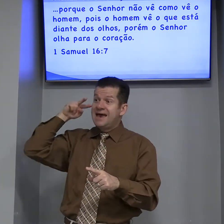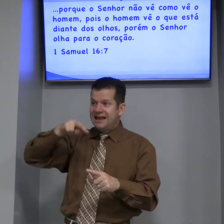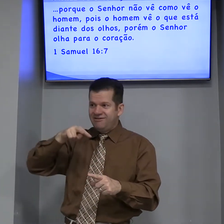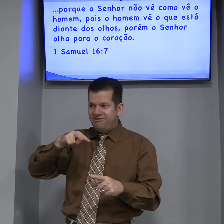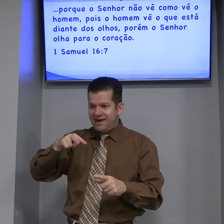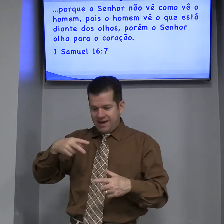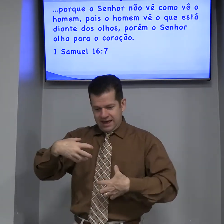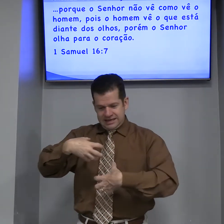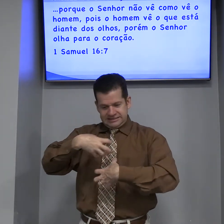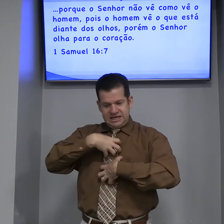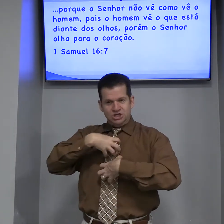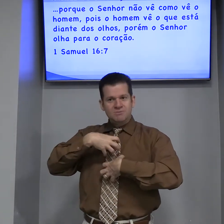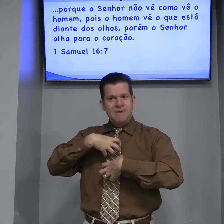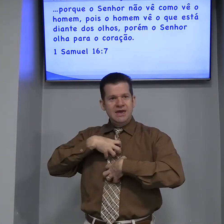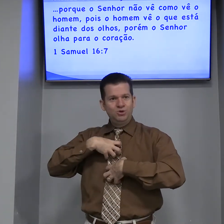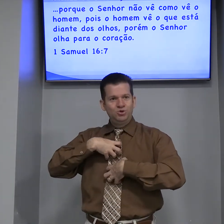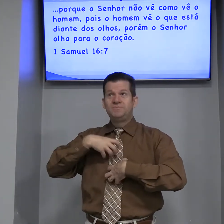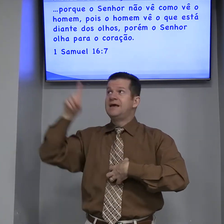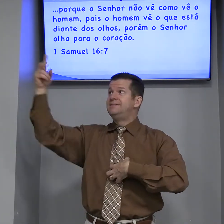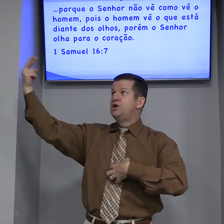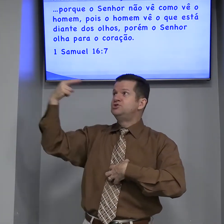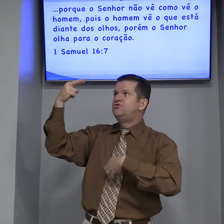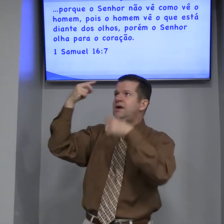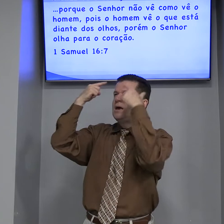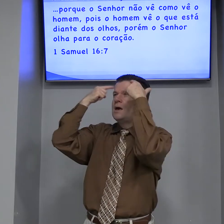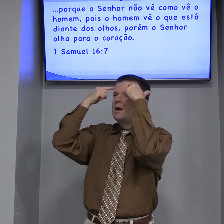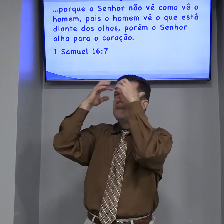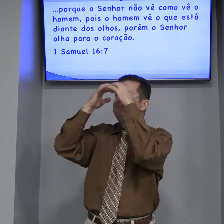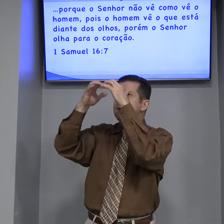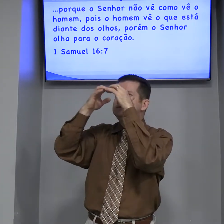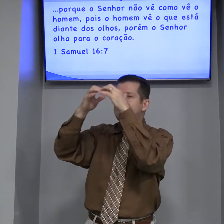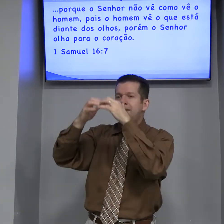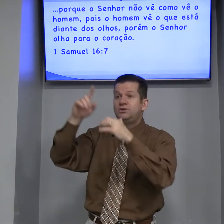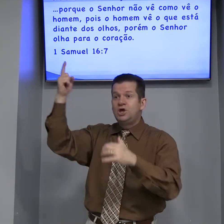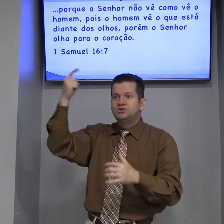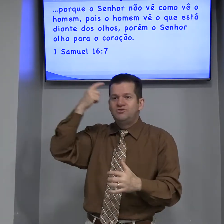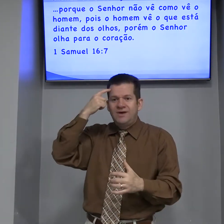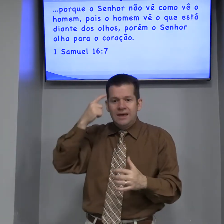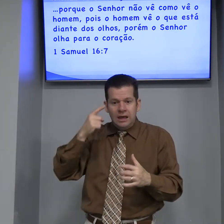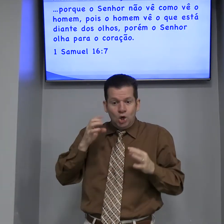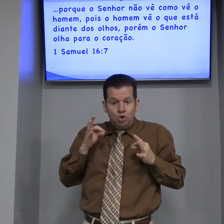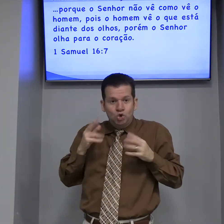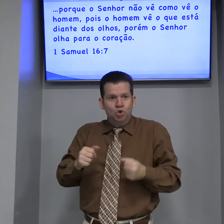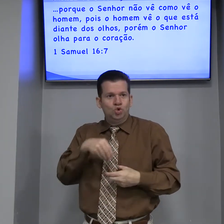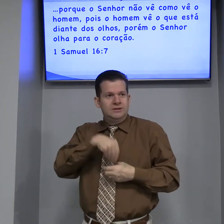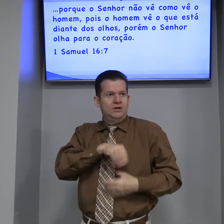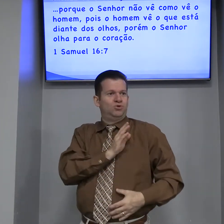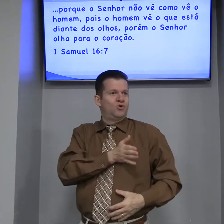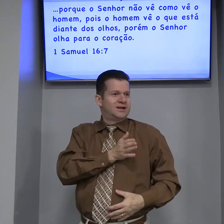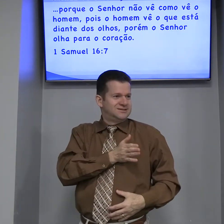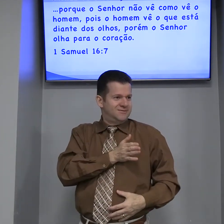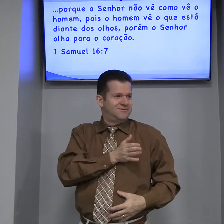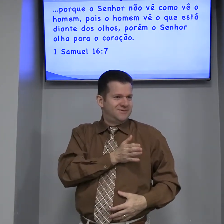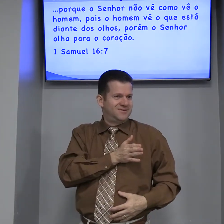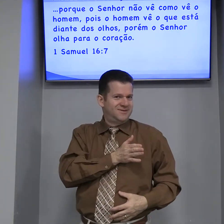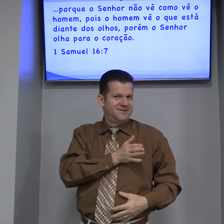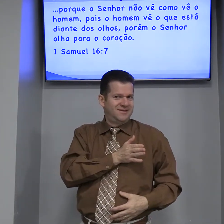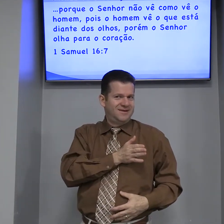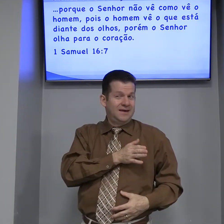ele vê sentimento. Deus vê pensamento. Deus vê tudo dentro do coração.